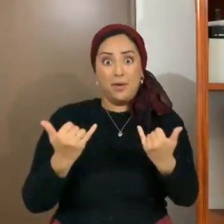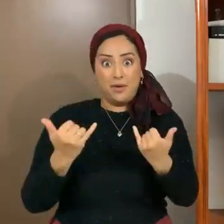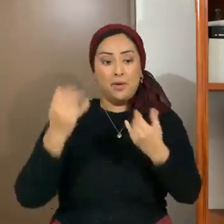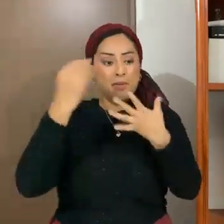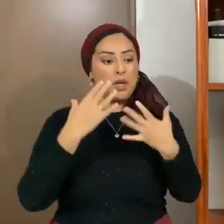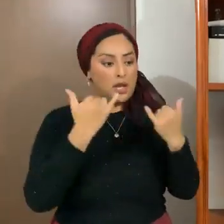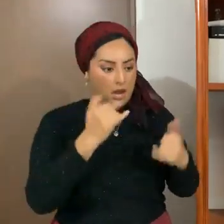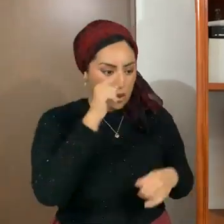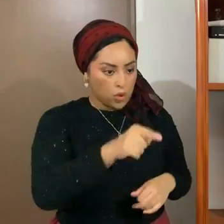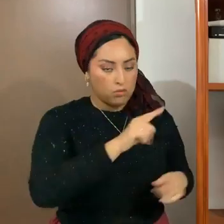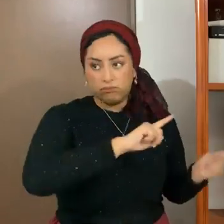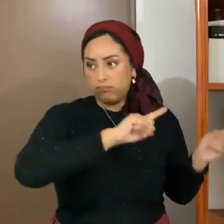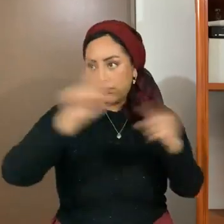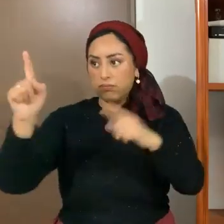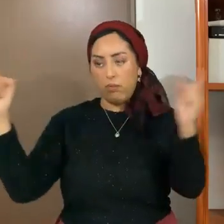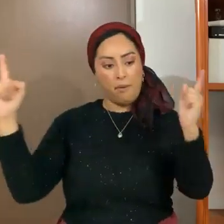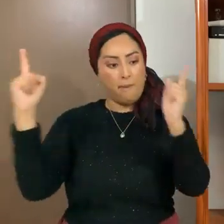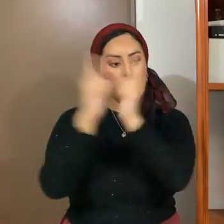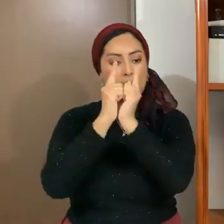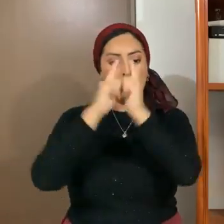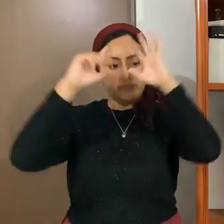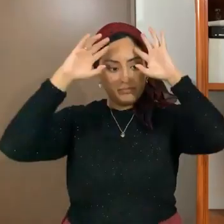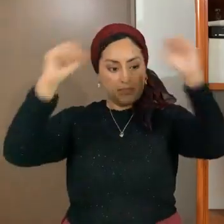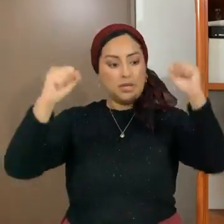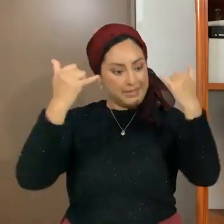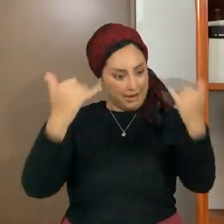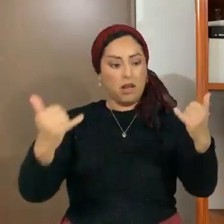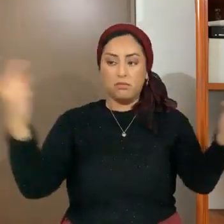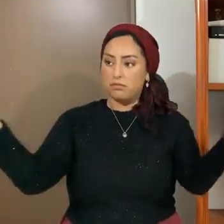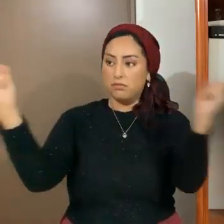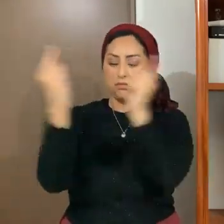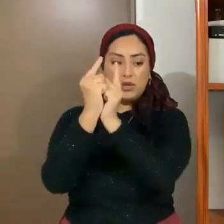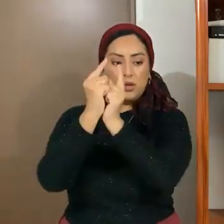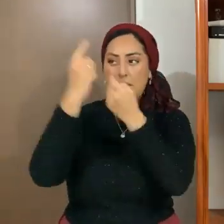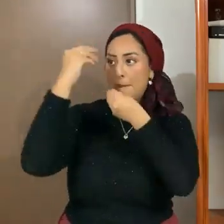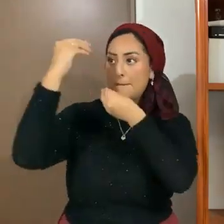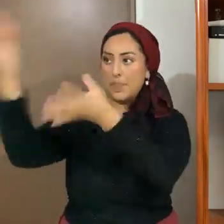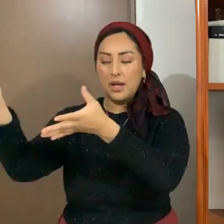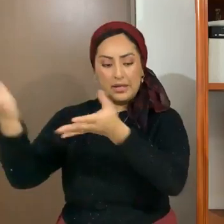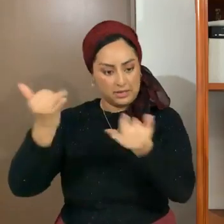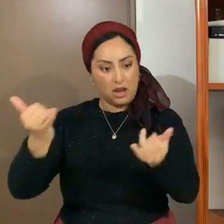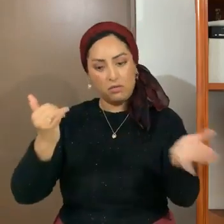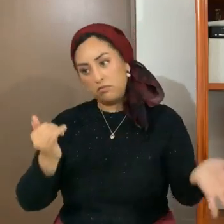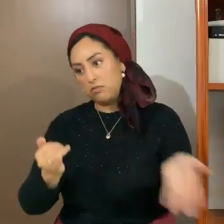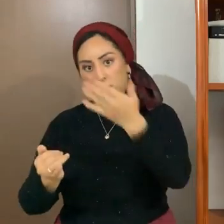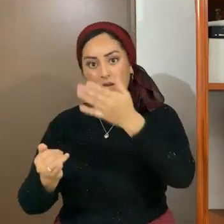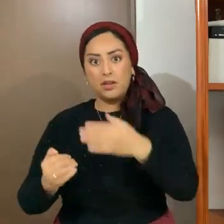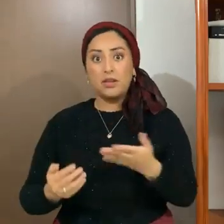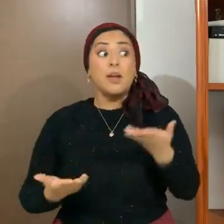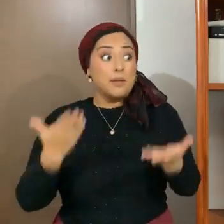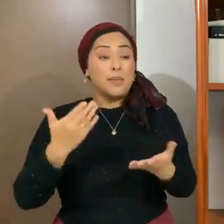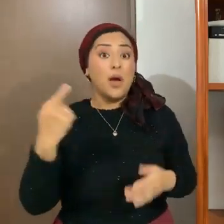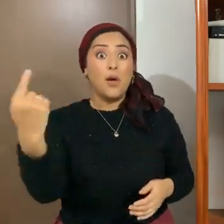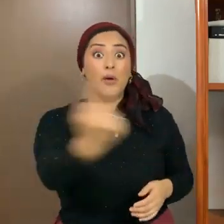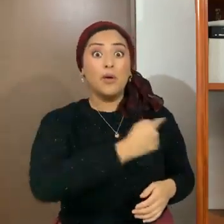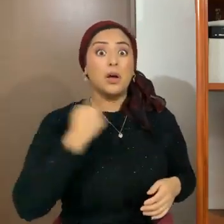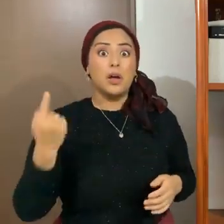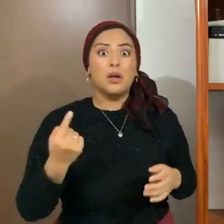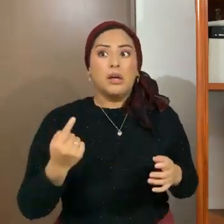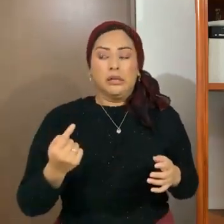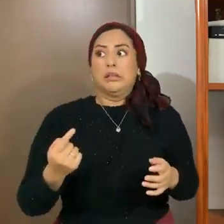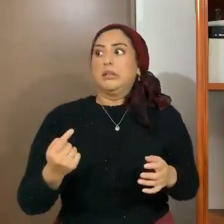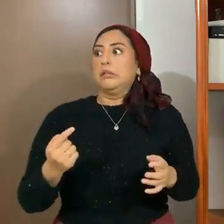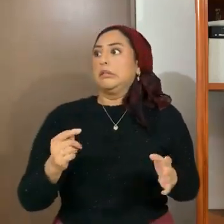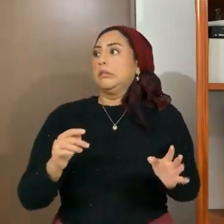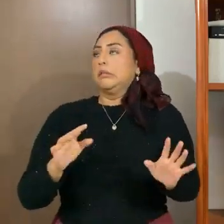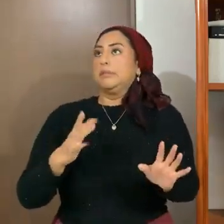y háblale a este presidente. Ve con ese presidente y le vas a decir esto. Más de uno de nosotros pasaría saliva.